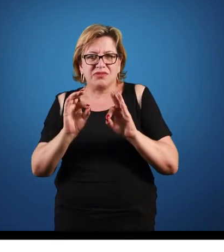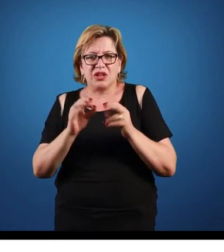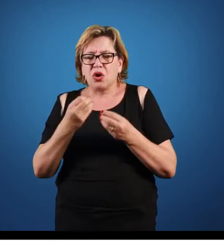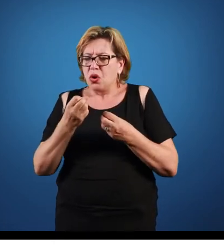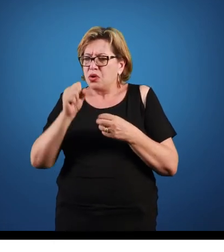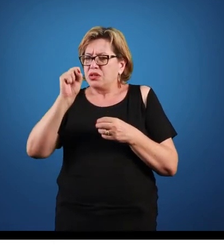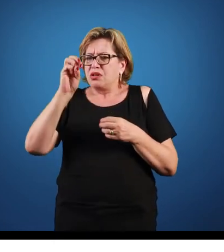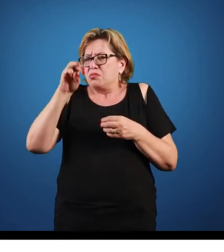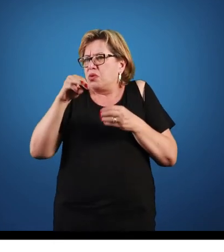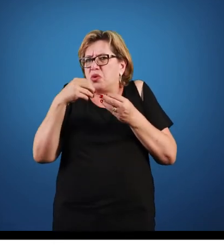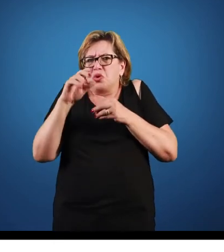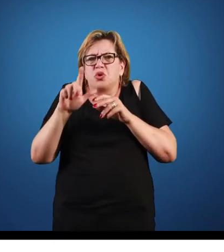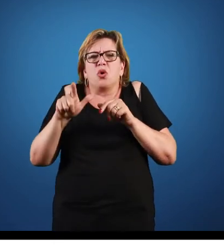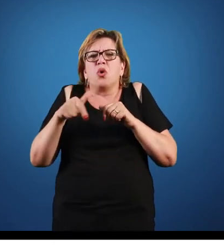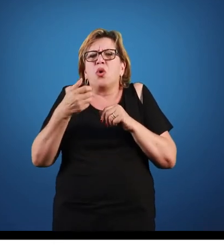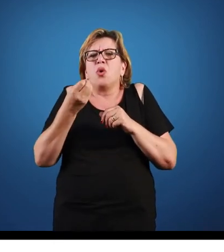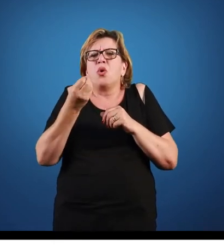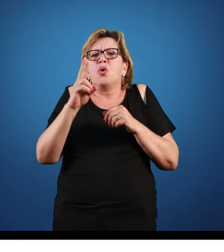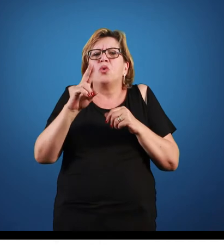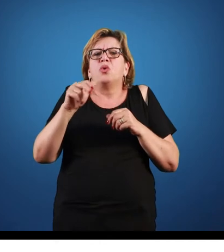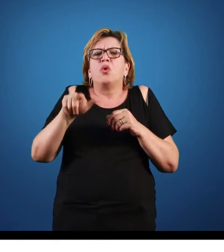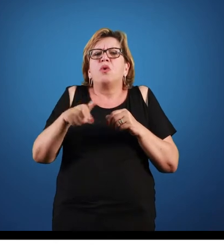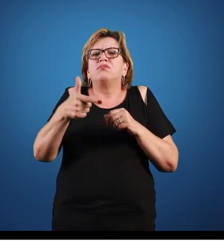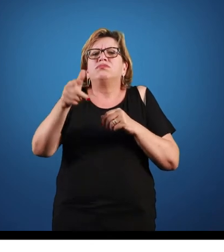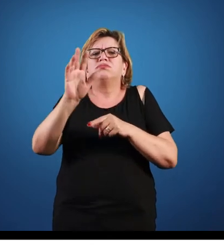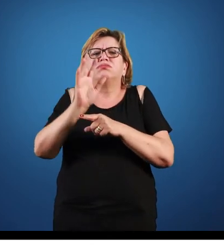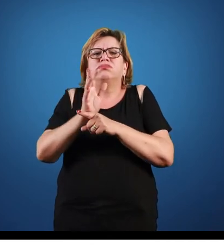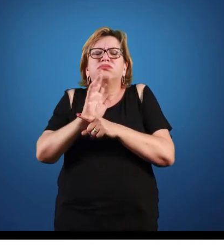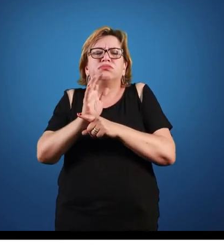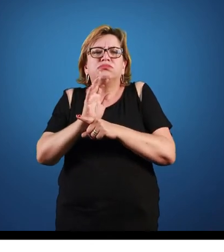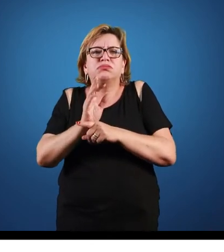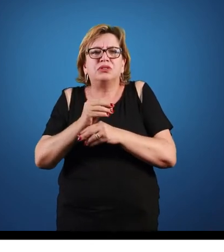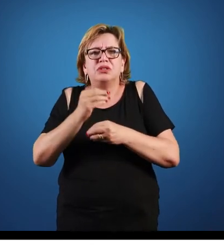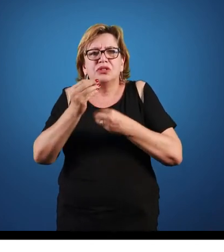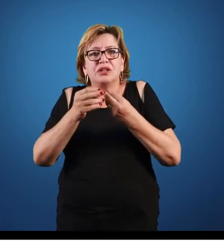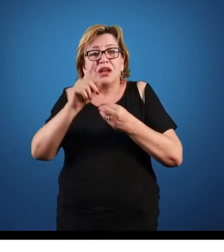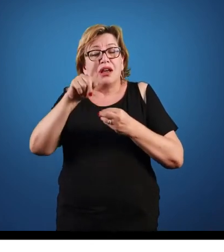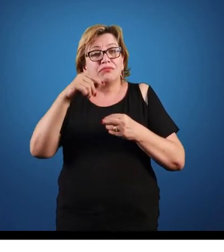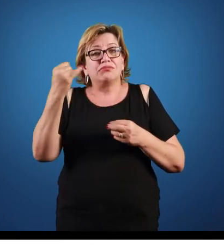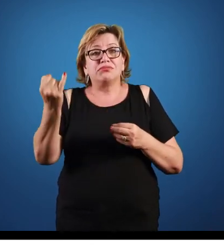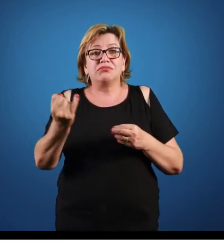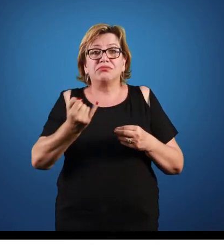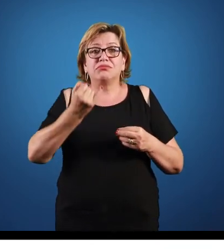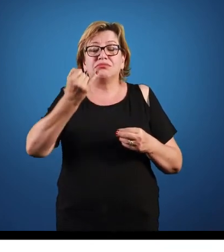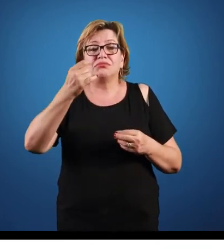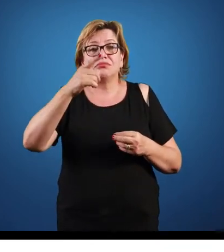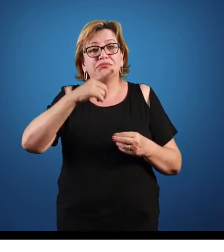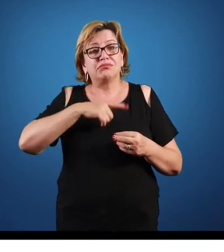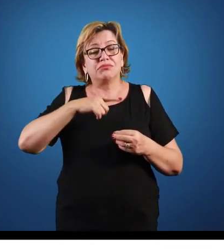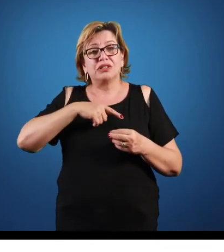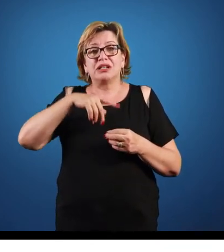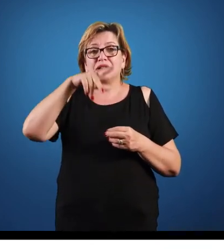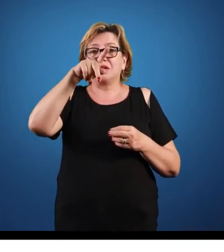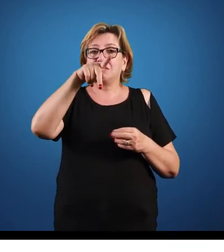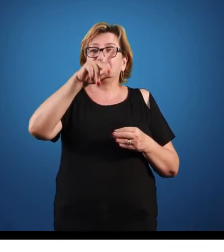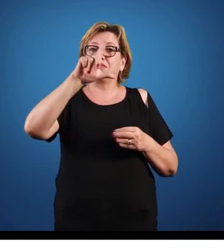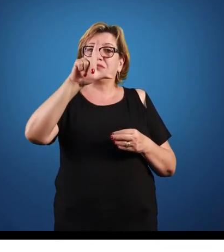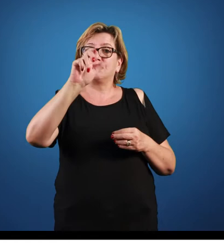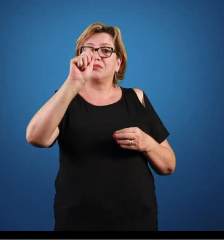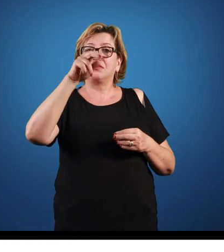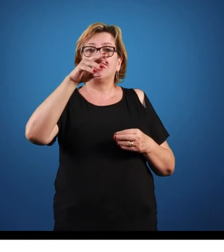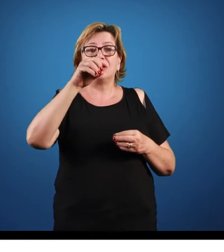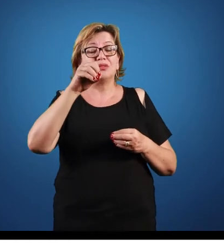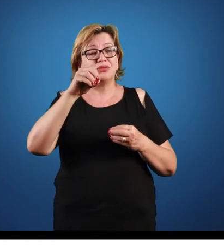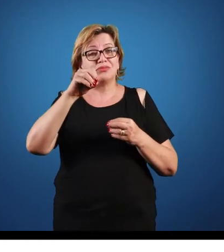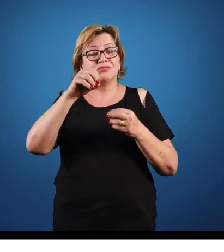está fazendo até um casamento de repente é a regra mesmo né então existe os planos de filmagem para você poder elaborar pode fazer planos no stop